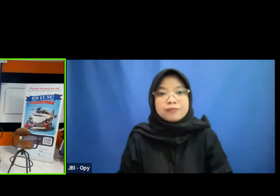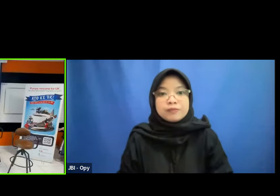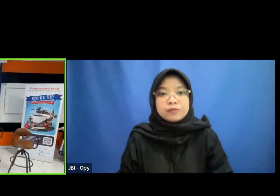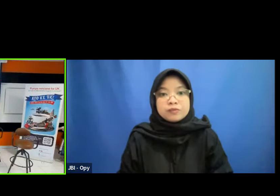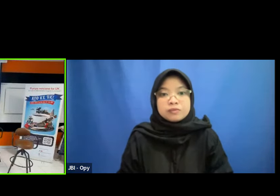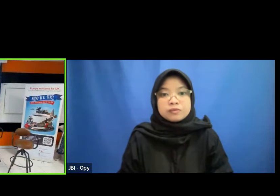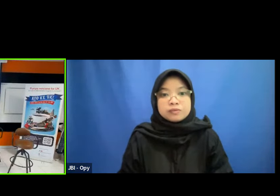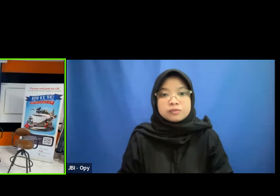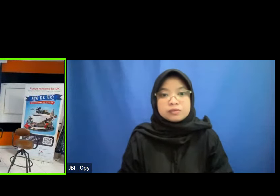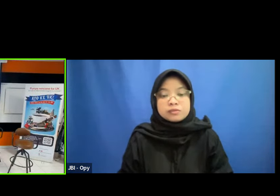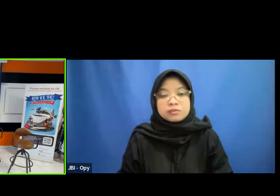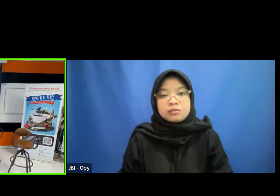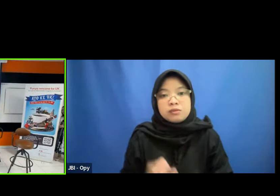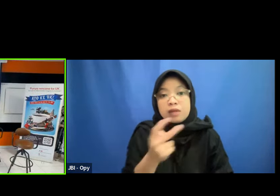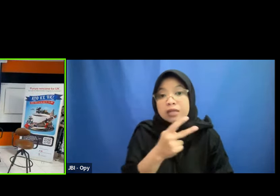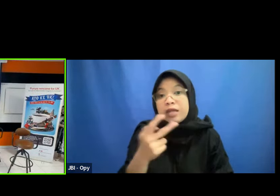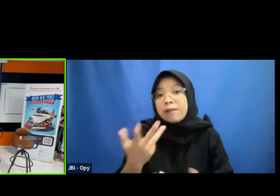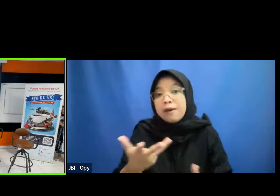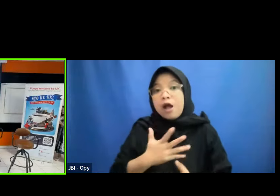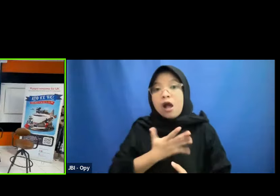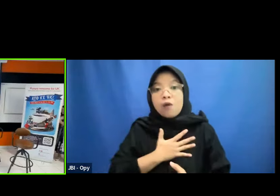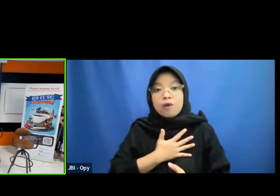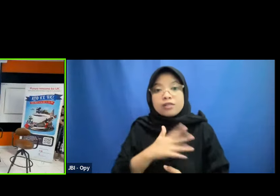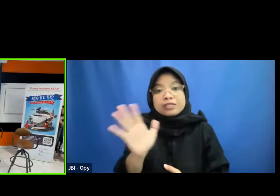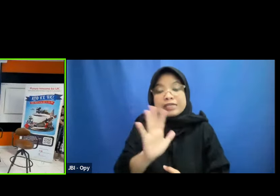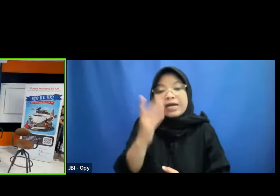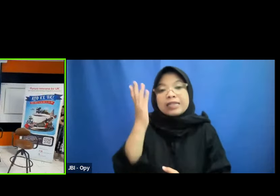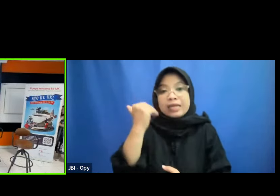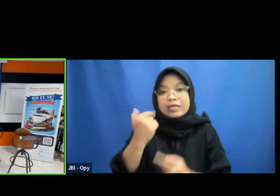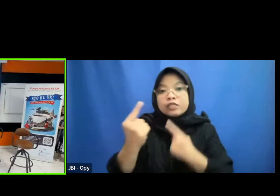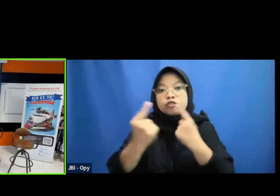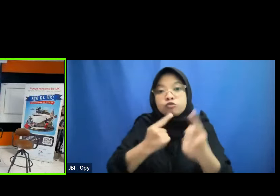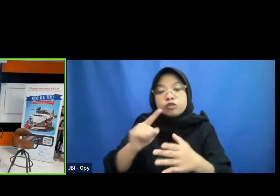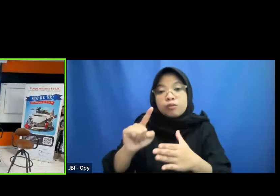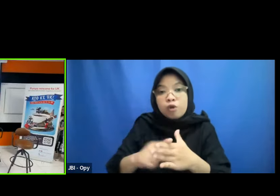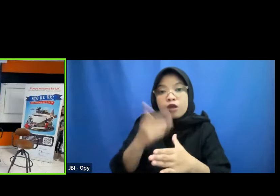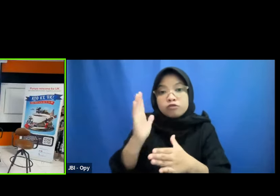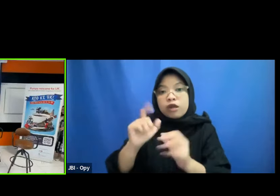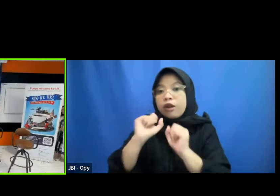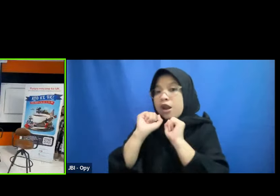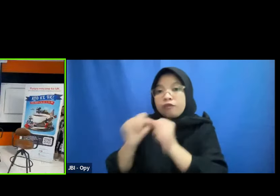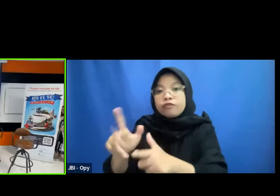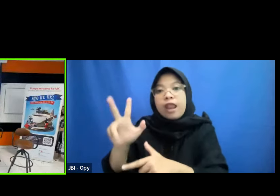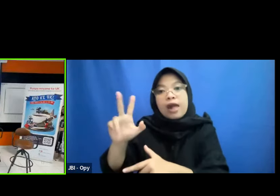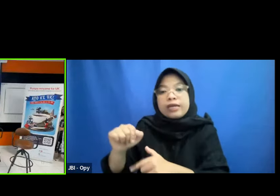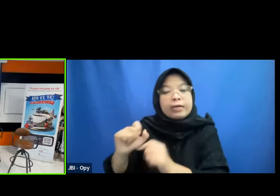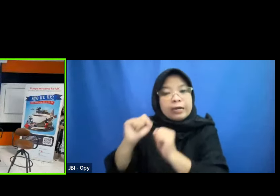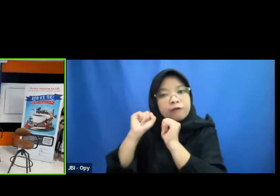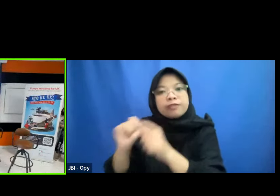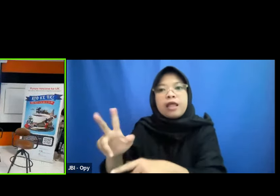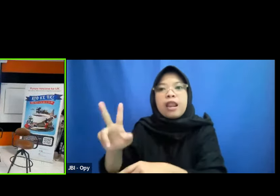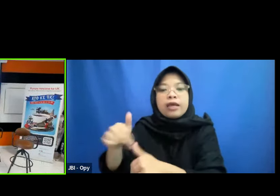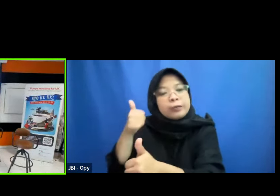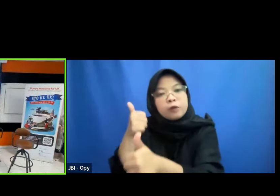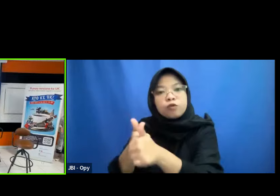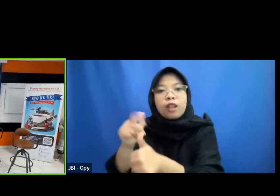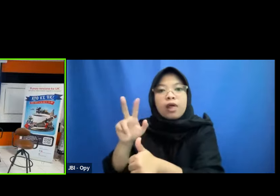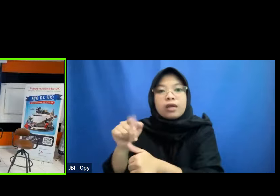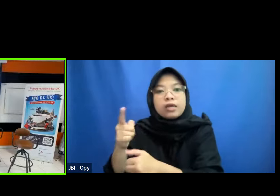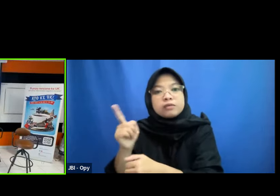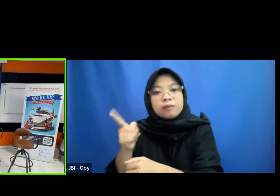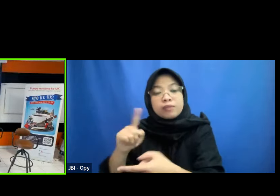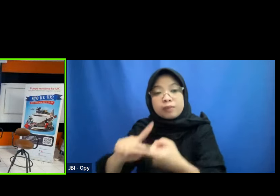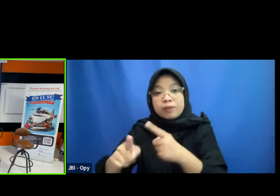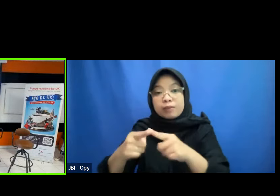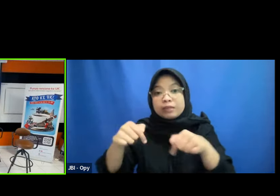biasa jadi jangan khawatir tadi juga sudah dibahas lagi aja ikut lagi aja karena teman-teman sudah pernah ada di